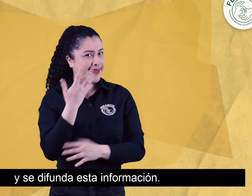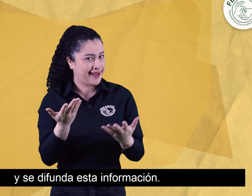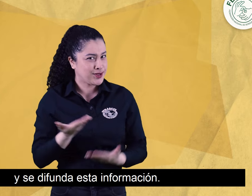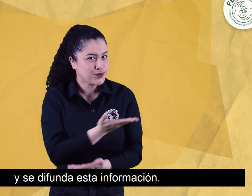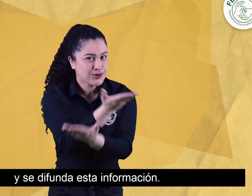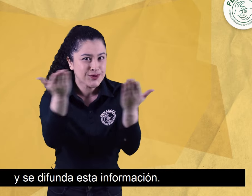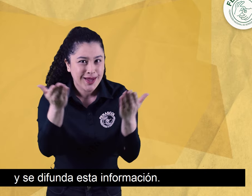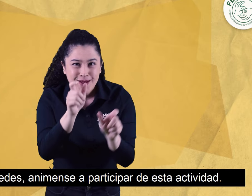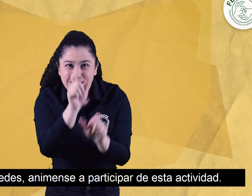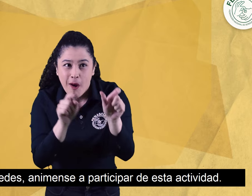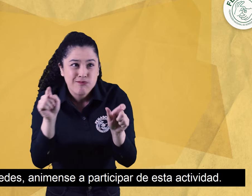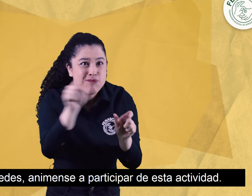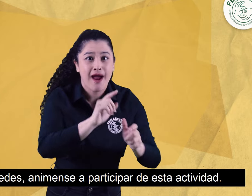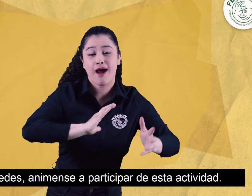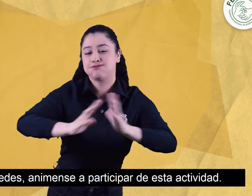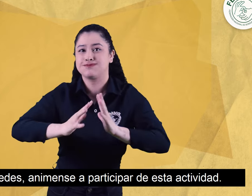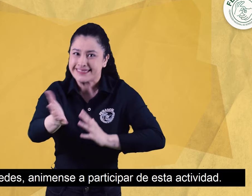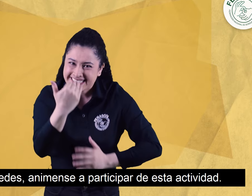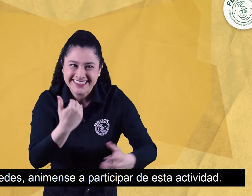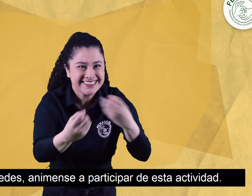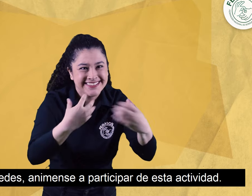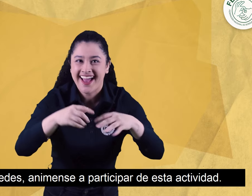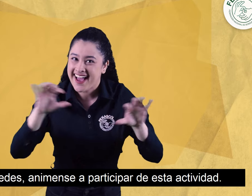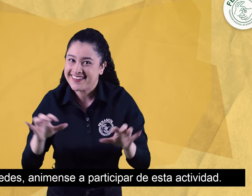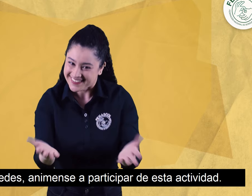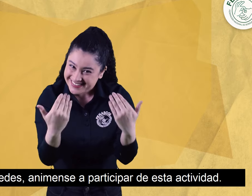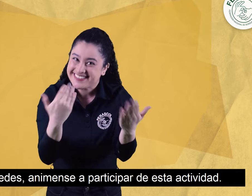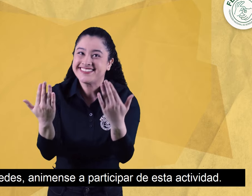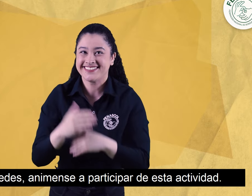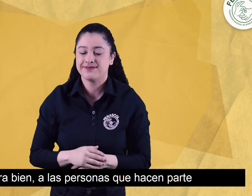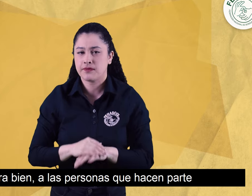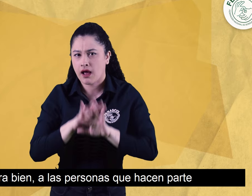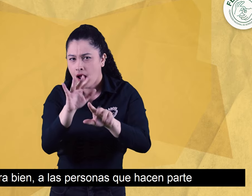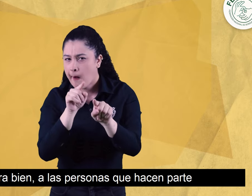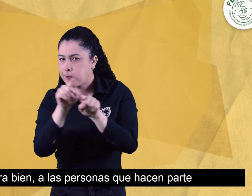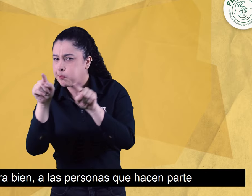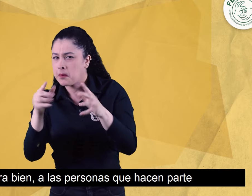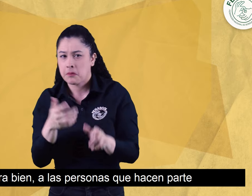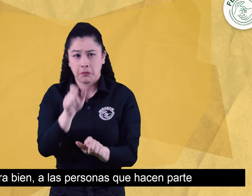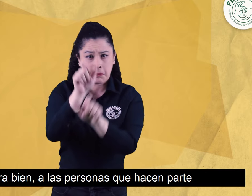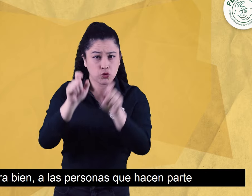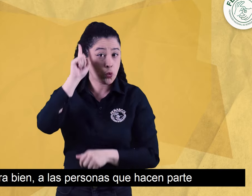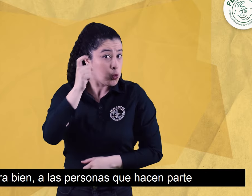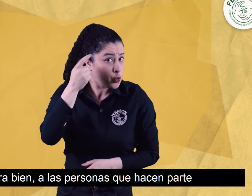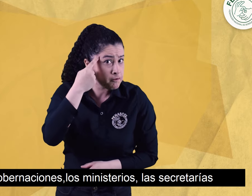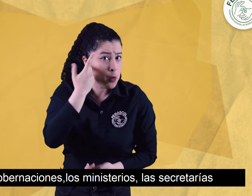información todos ustedes anímense a participar en esta actividad ahora bien a las personas que hacen parte de las